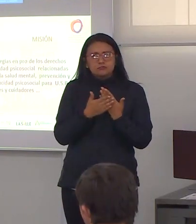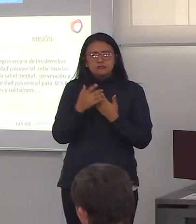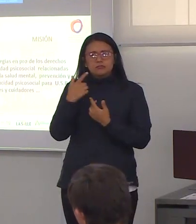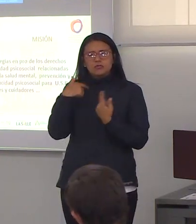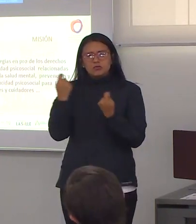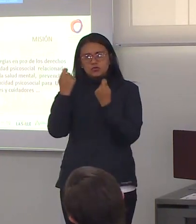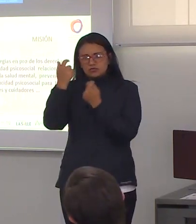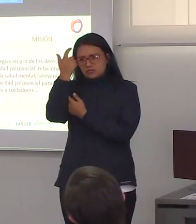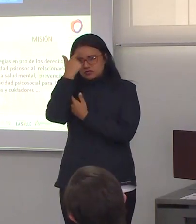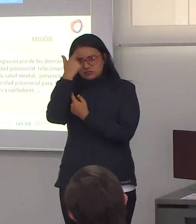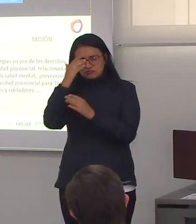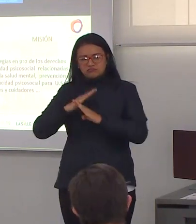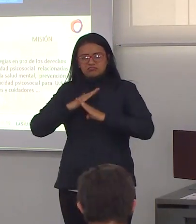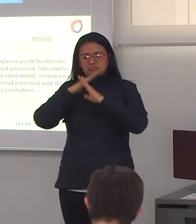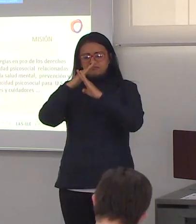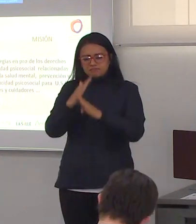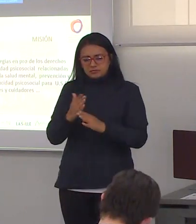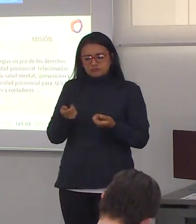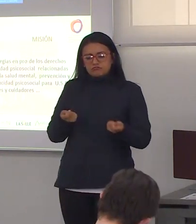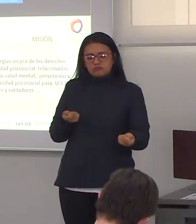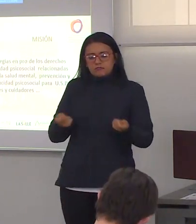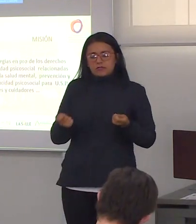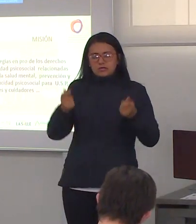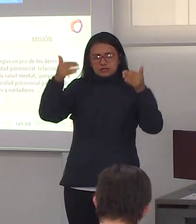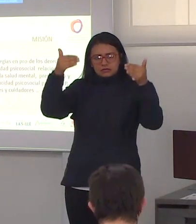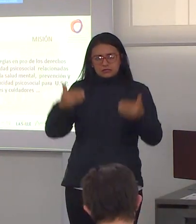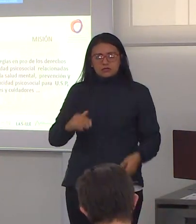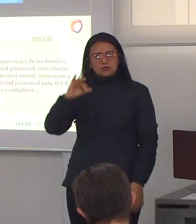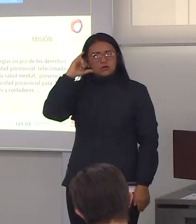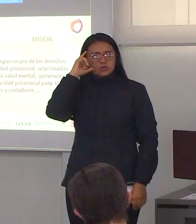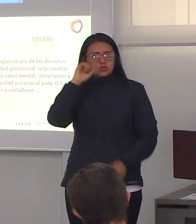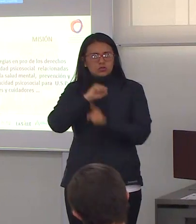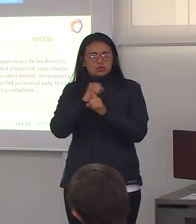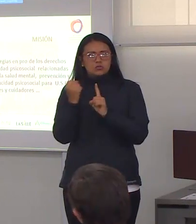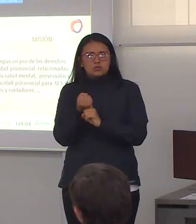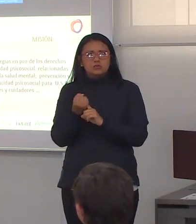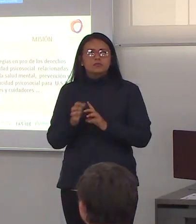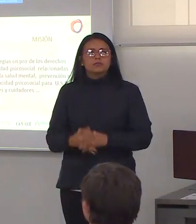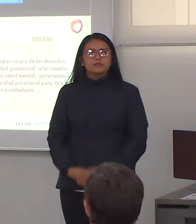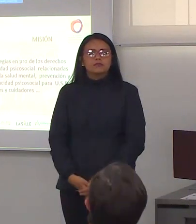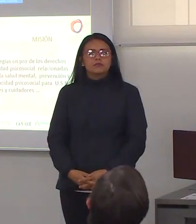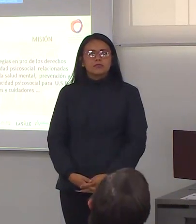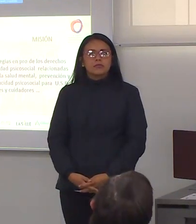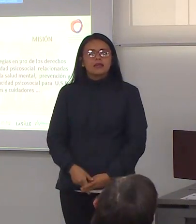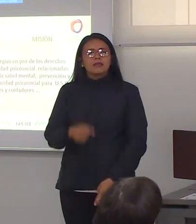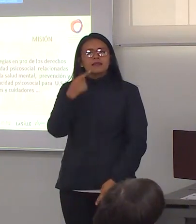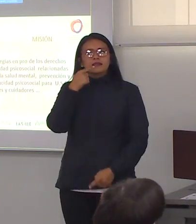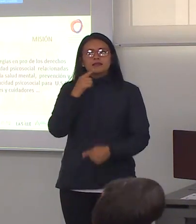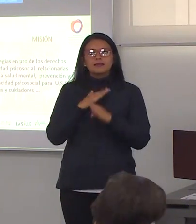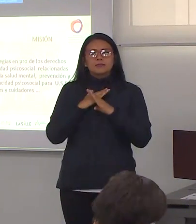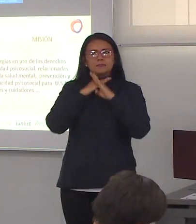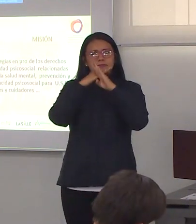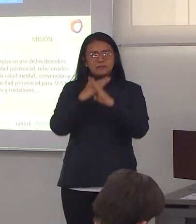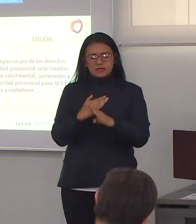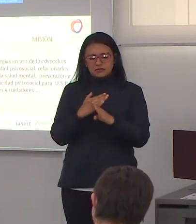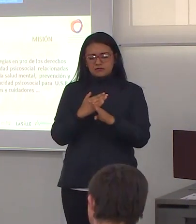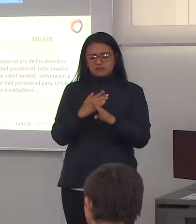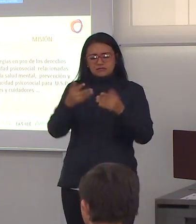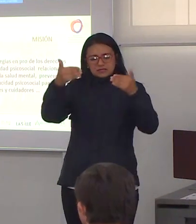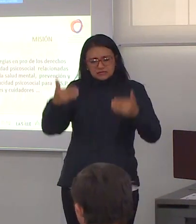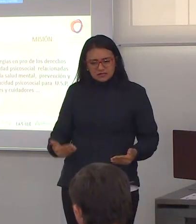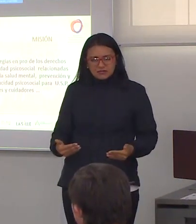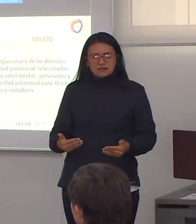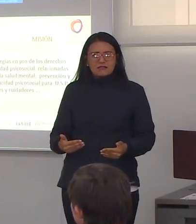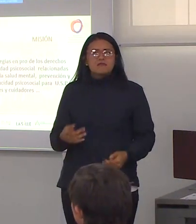salud mental prevención y manejo de discapacidad psicosocial y vamos a cuando hablamos de prevención de la discapacidad